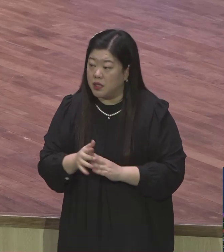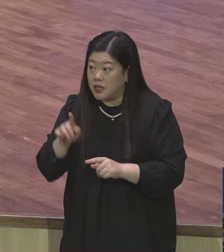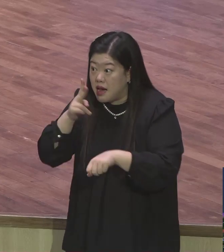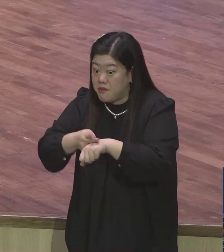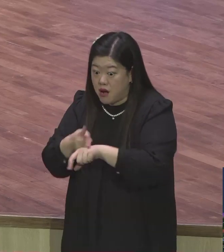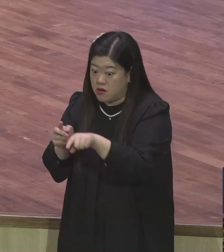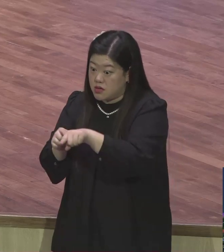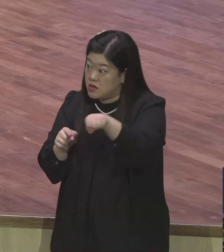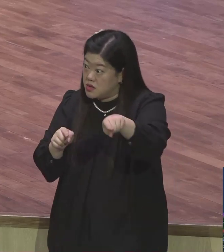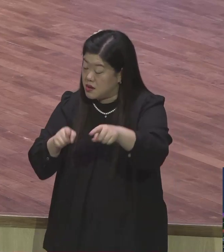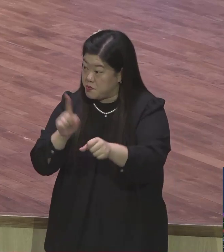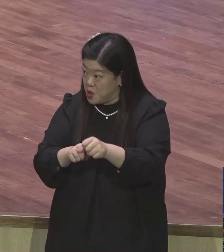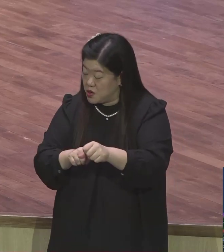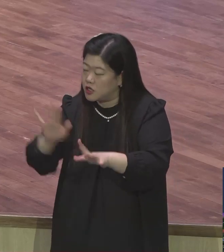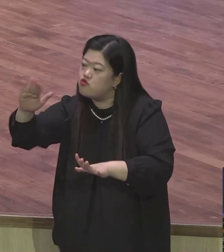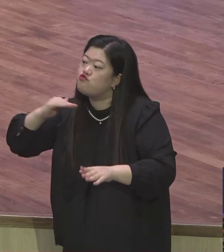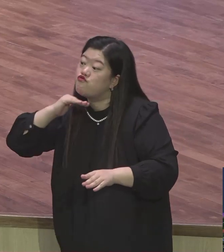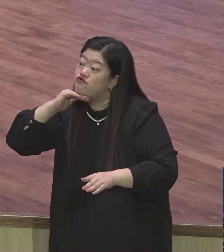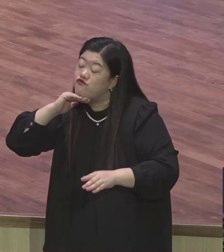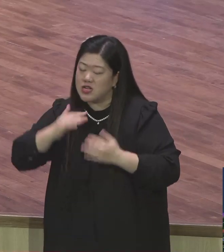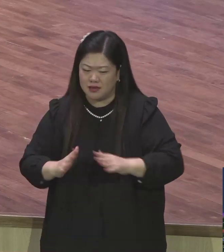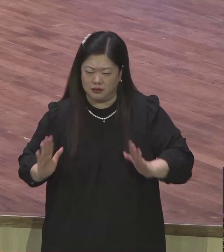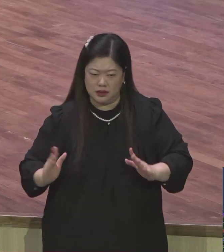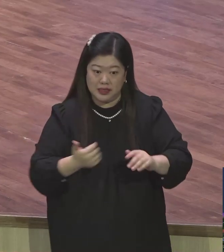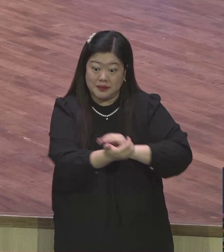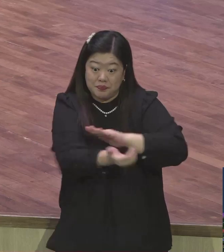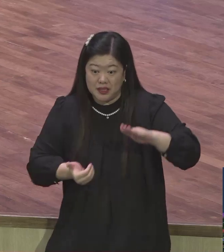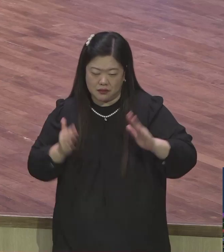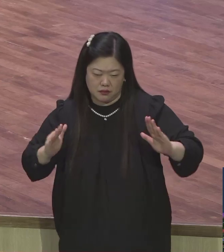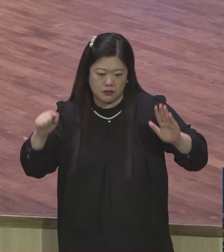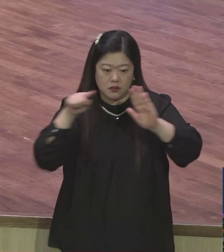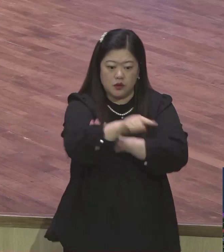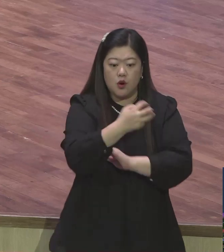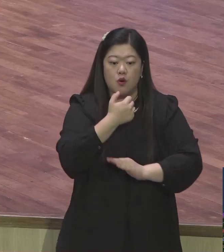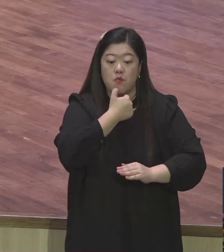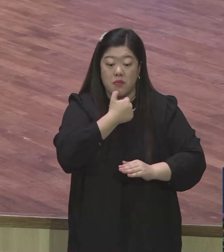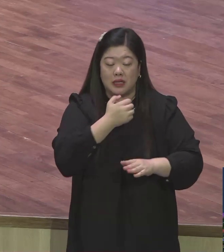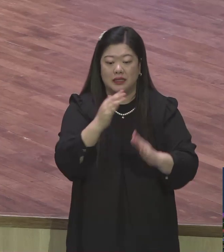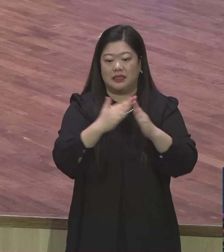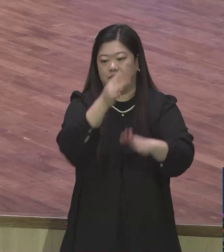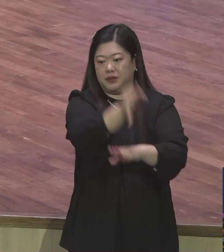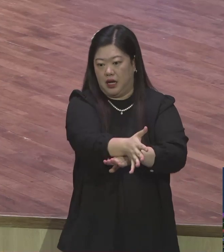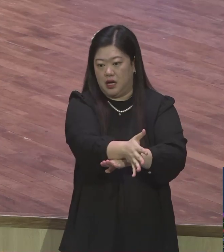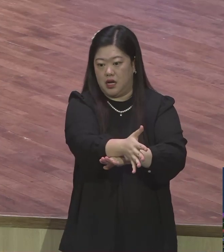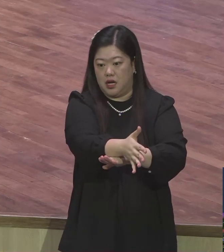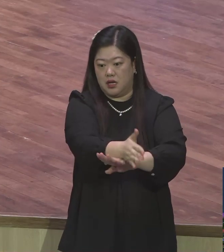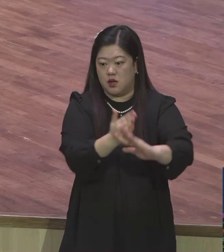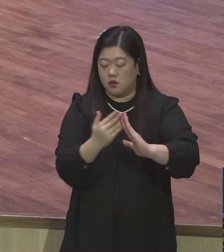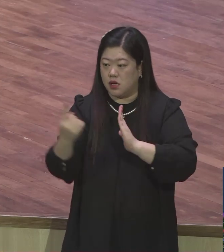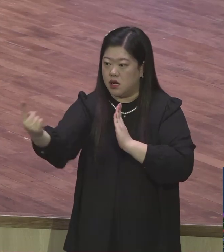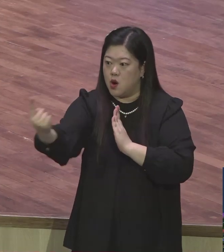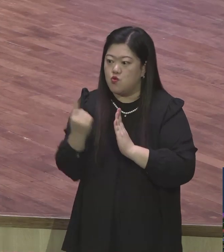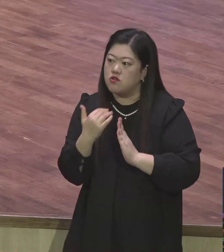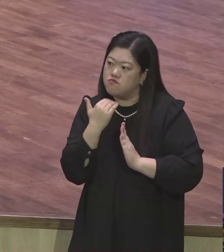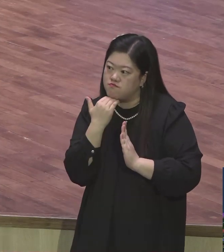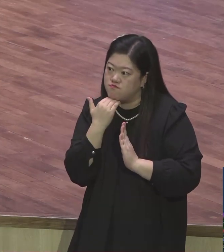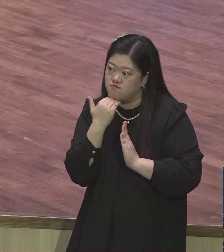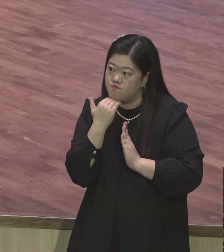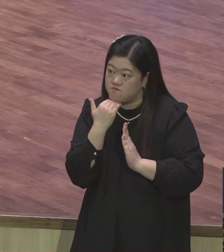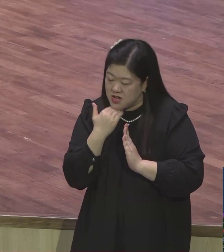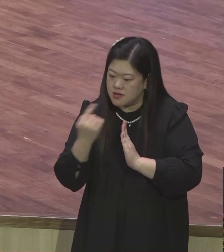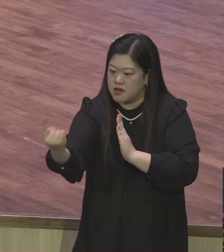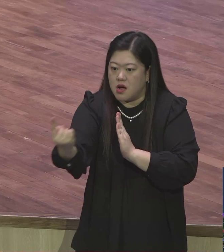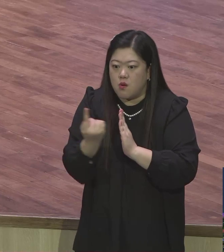겁니다. 그래서 이들의 집이 교회 역할을 다 했는데요. 브리스가 부부는 항상 뭘 했냐. 복음에 유익한